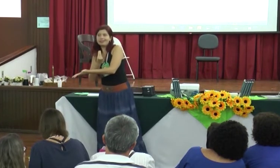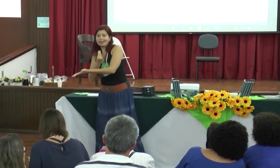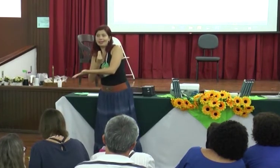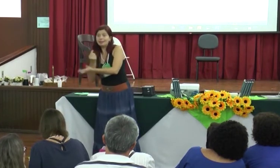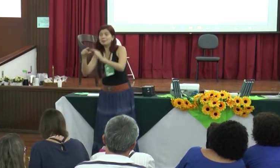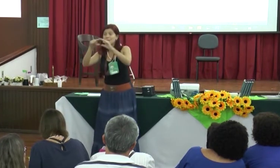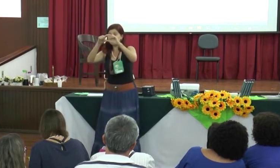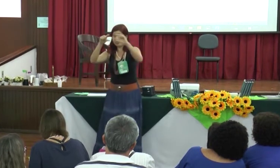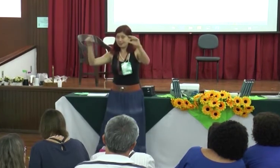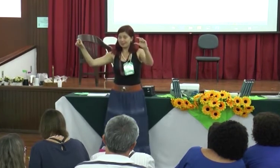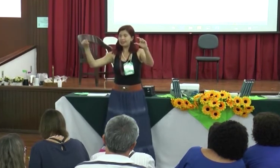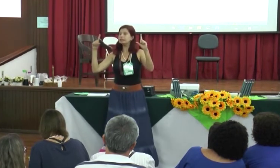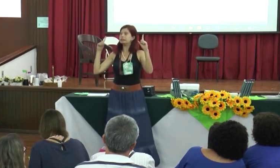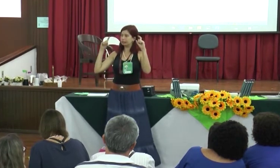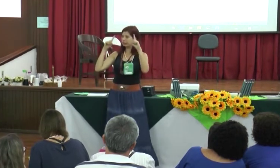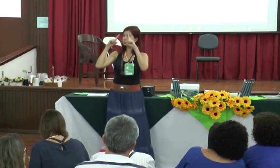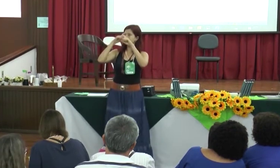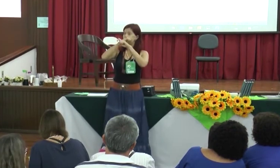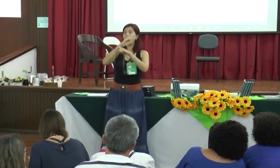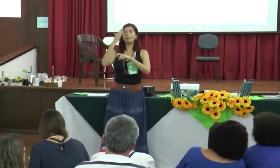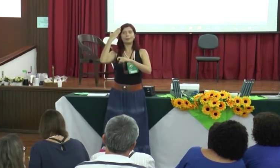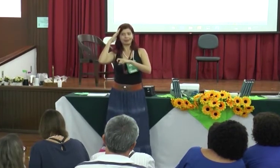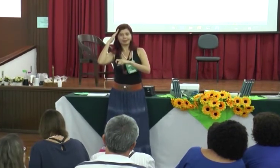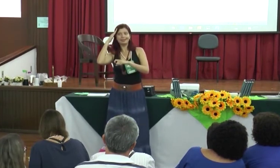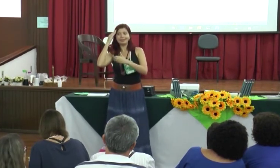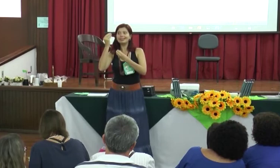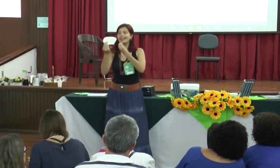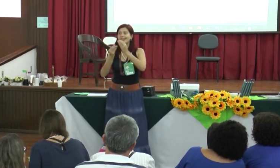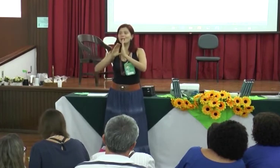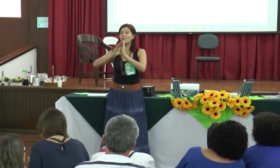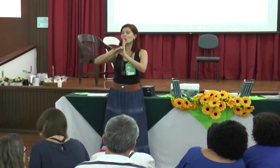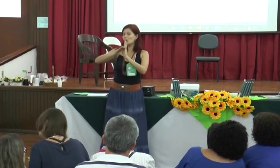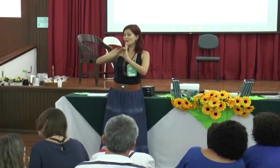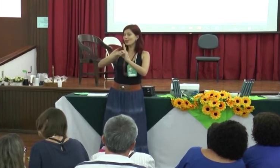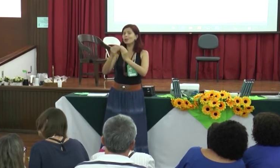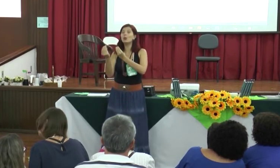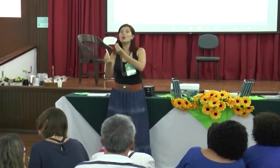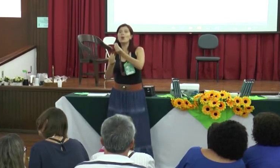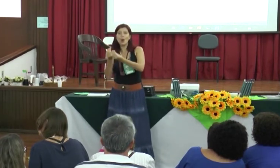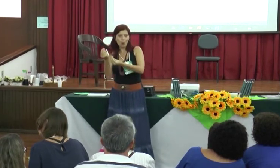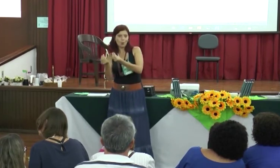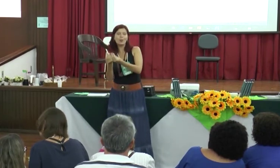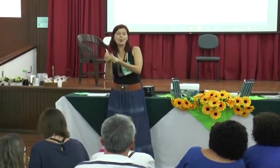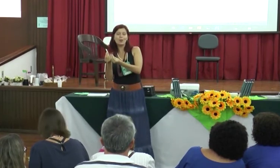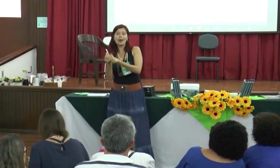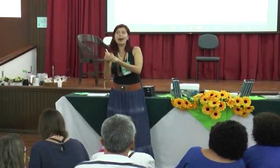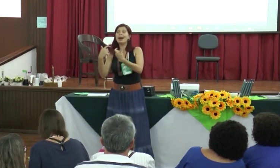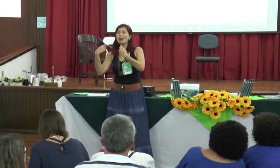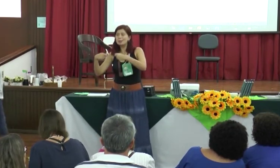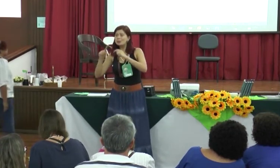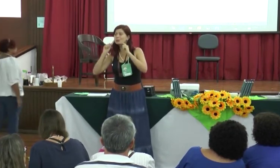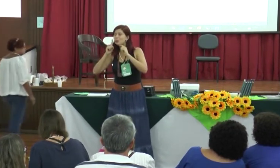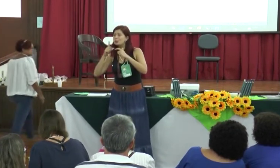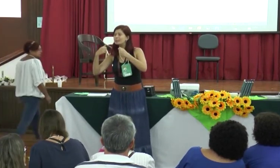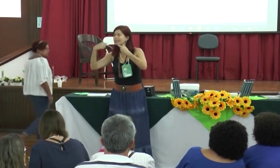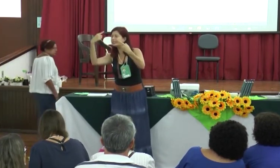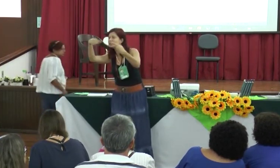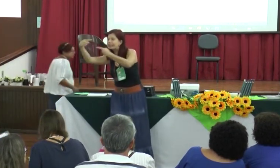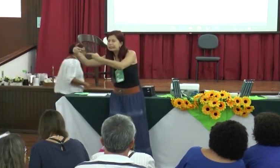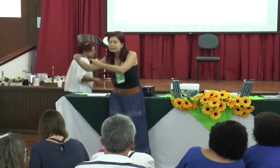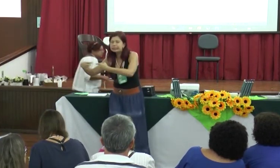nunca estudou o Evangelho. E o tema é complexo, né? O conceito é complexo para o